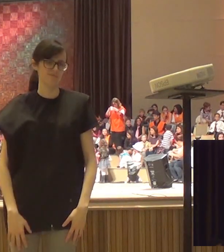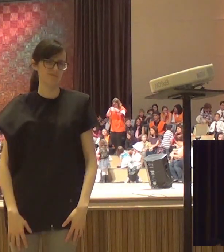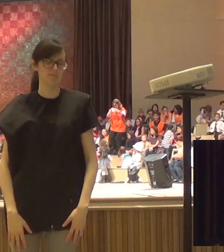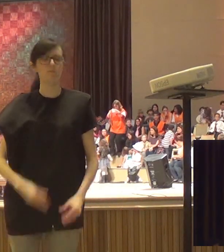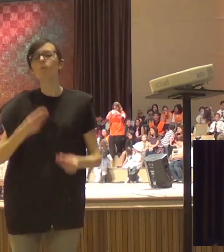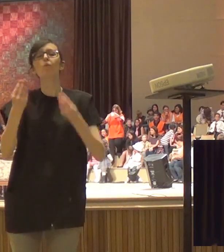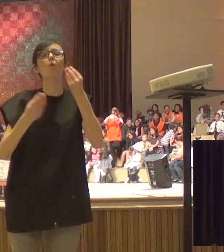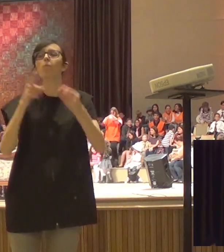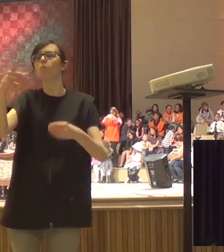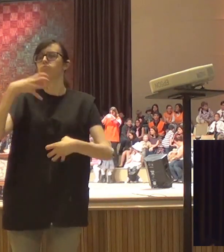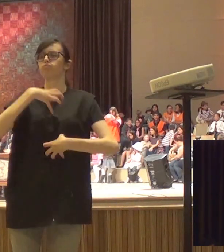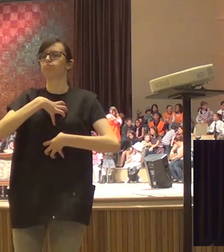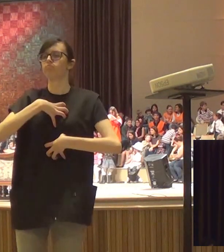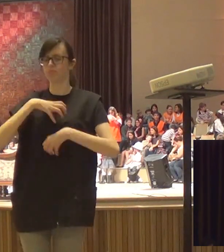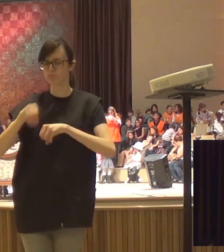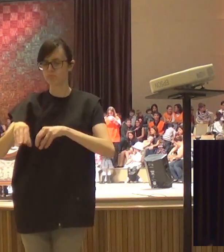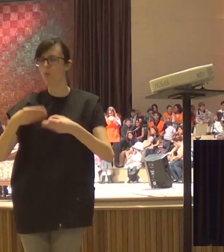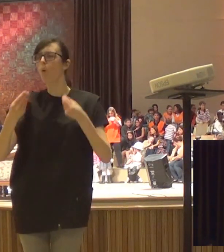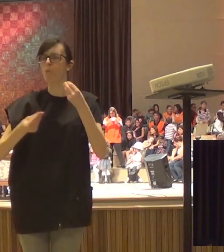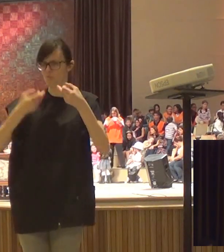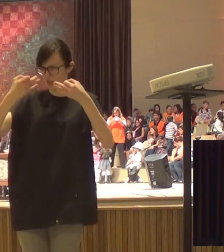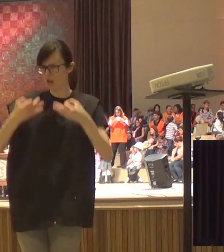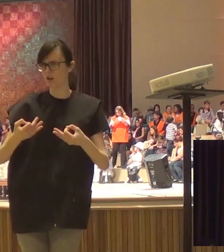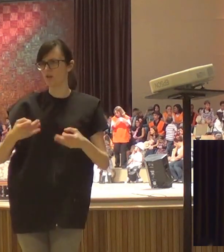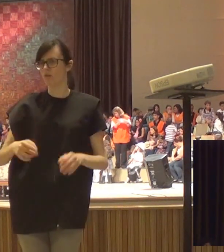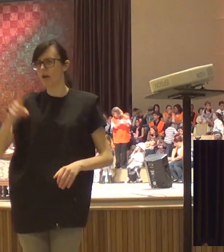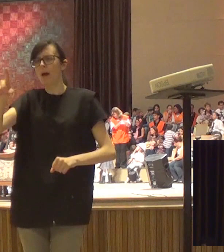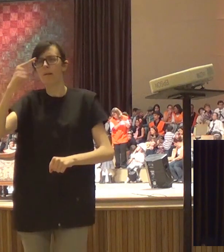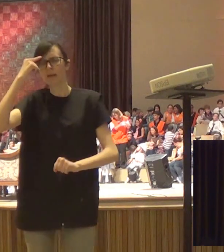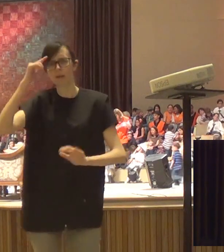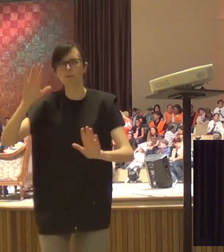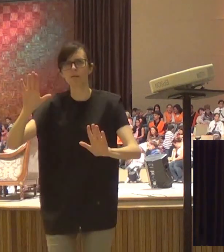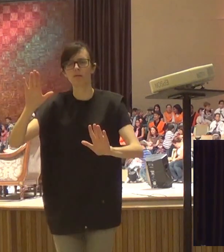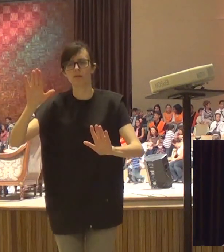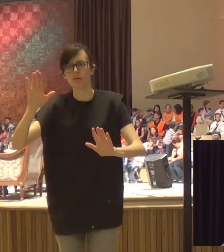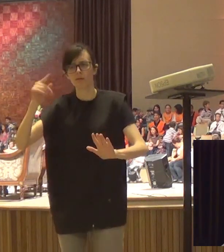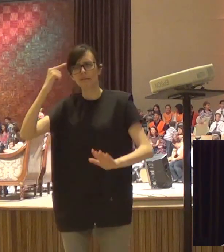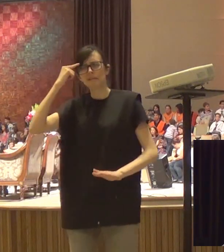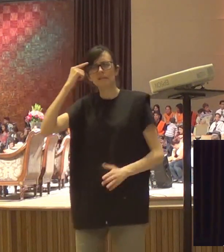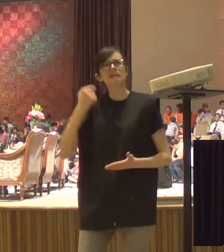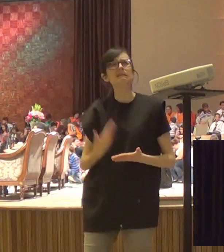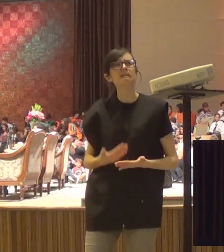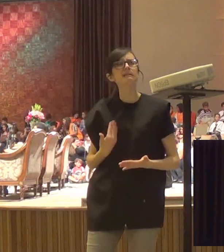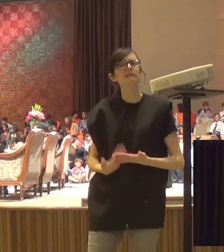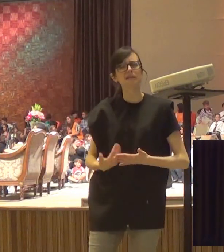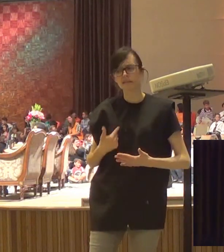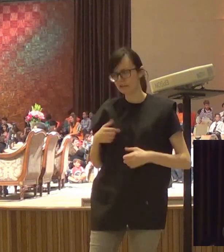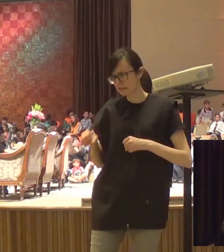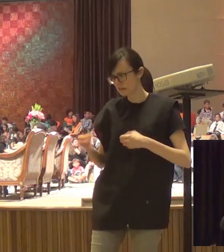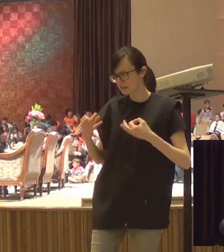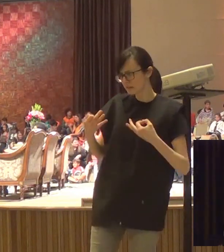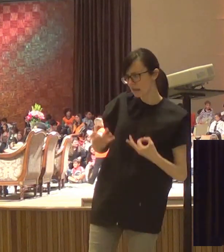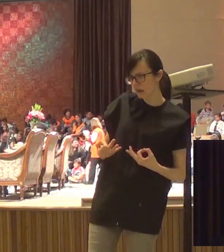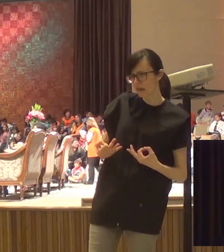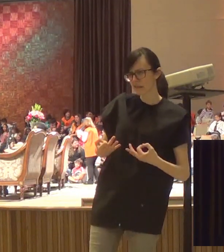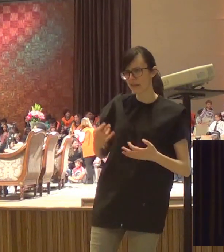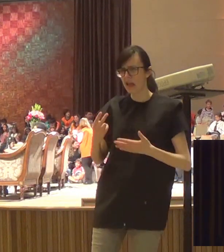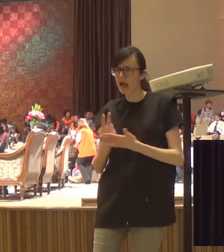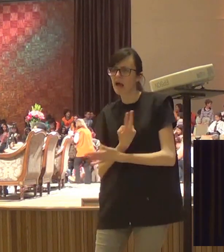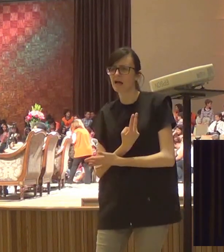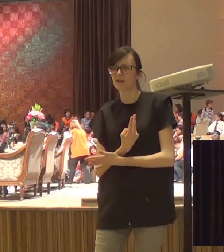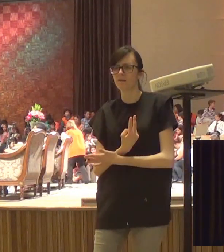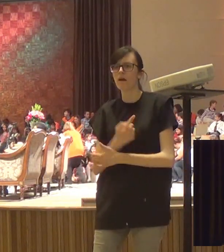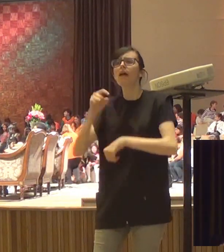Como você está preparando os seus filhos para o Senhor? Pare para pensar, pai. Como você está preparando o seu filho para o Senhor? Quanta